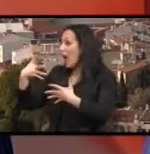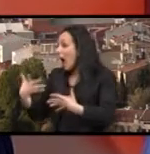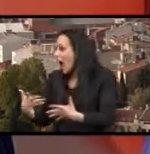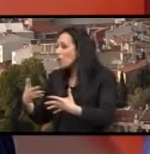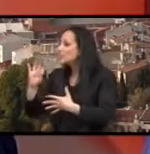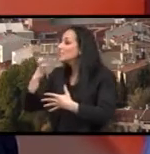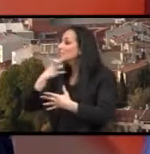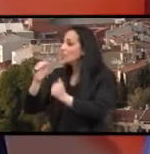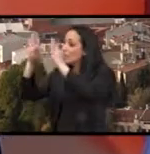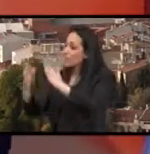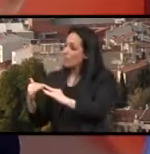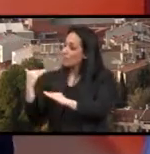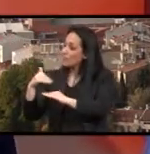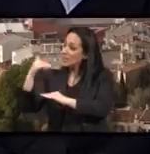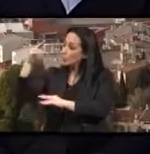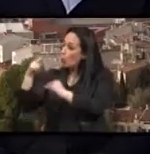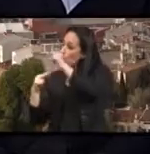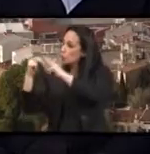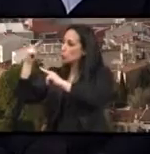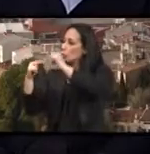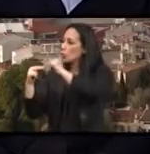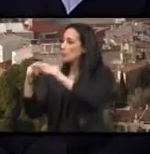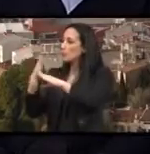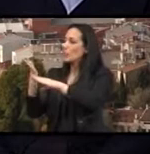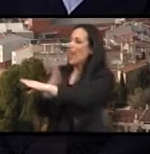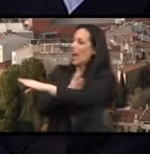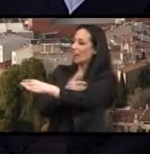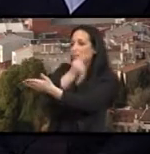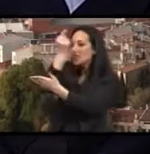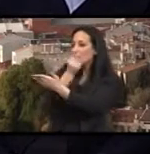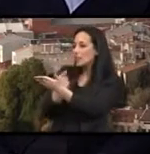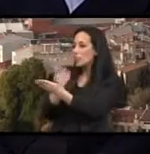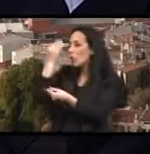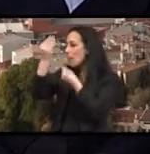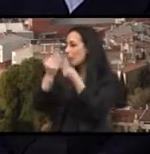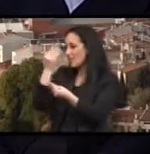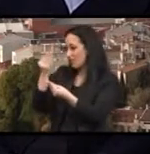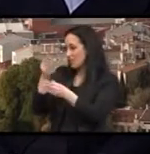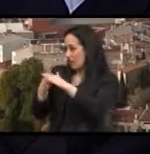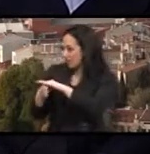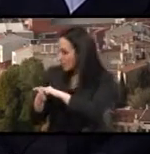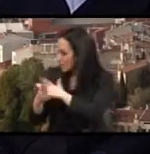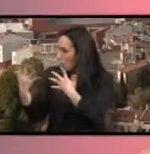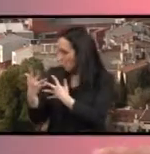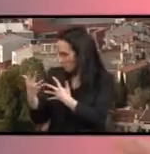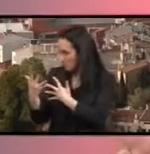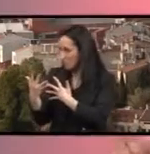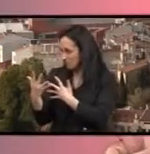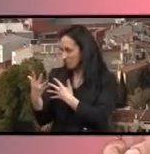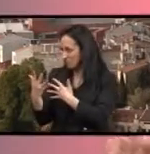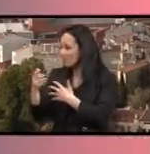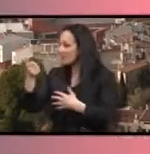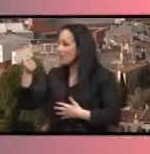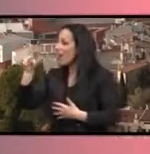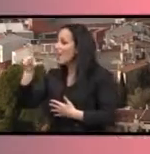coses construeixin una mica pensant en tots. Encara falta molt, ja ho sabem, ja ho sabem. Però bueno, estem de camí, Àlex, anaves a dir.